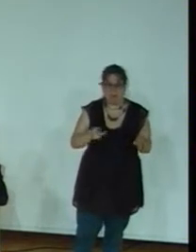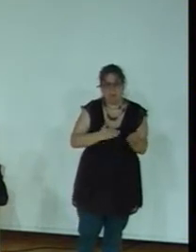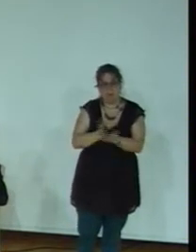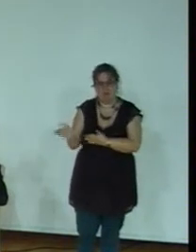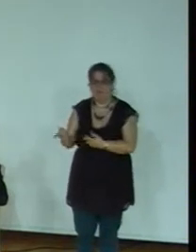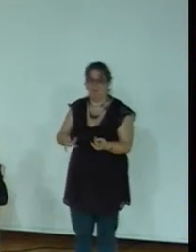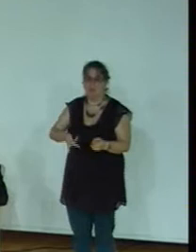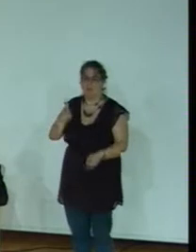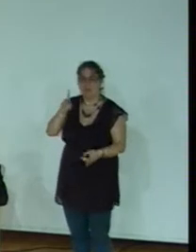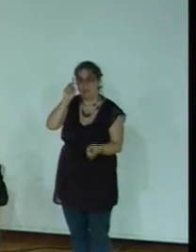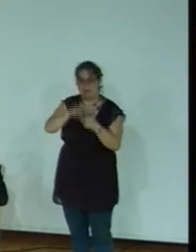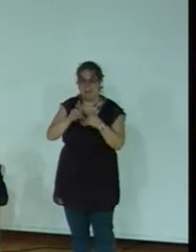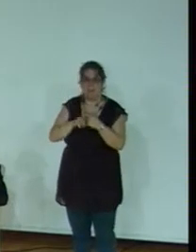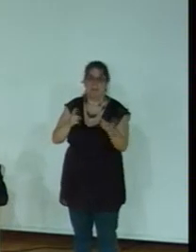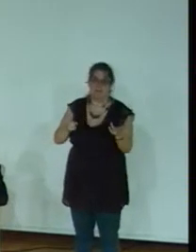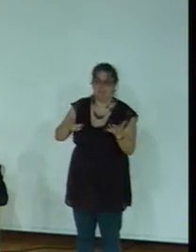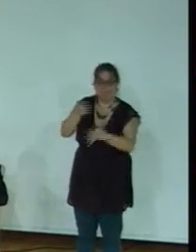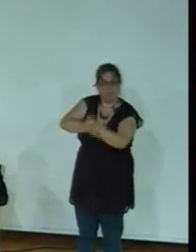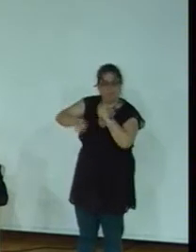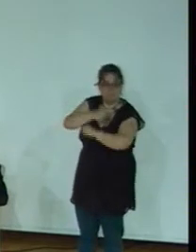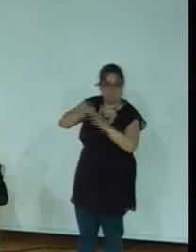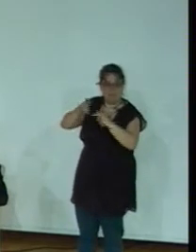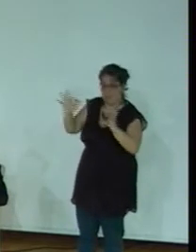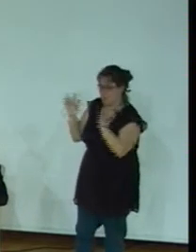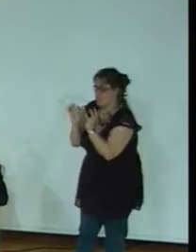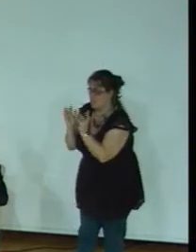les crypto-parties ou dans les choses comme ça.